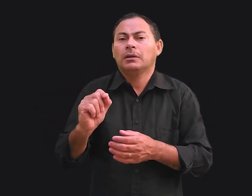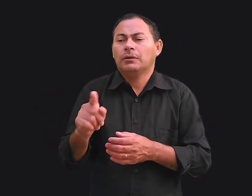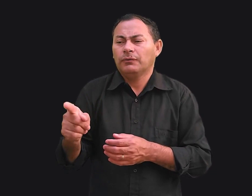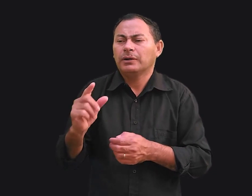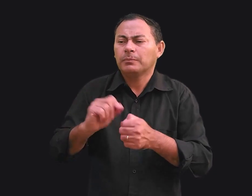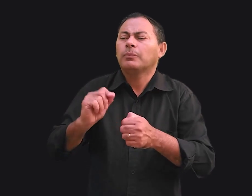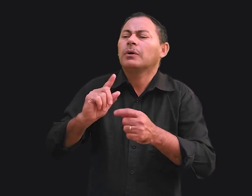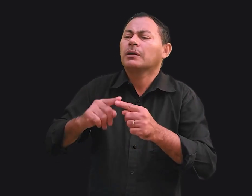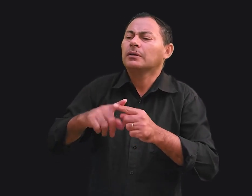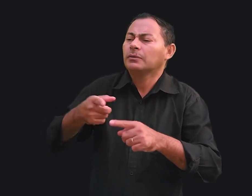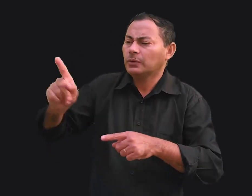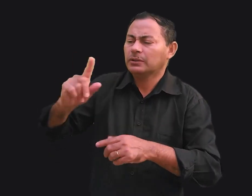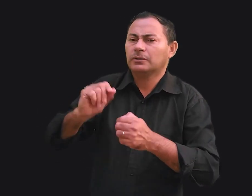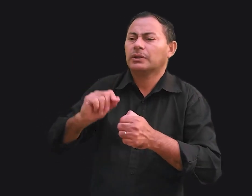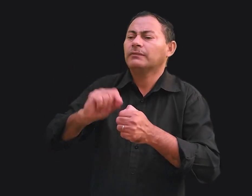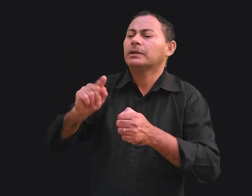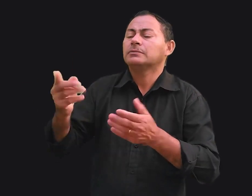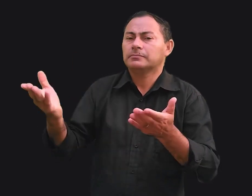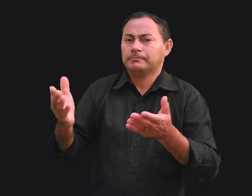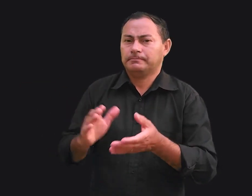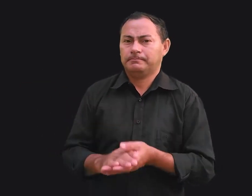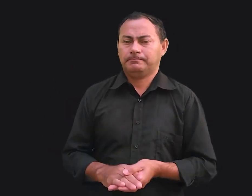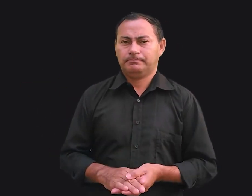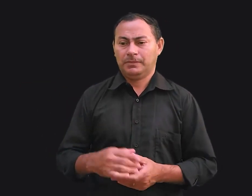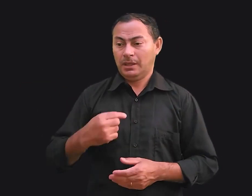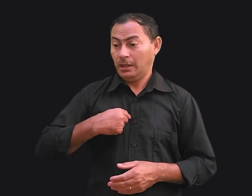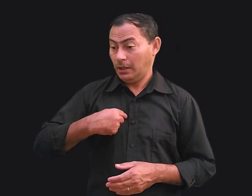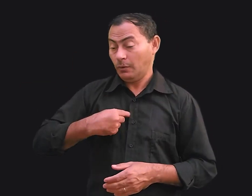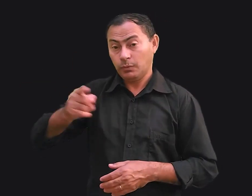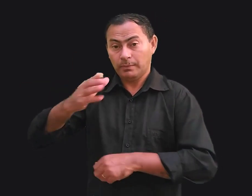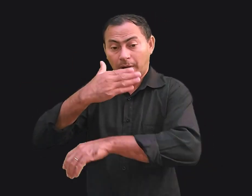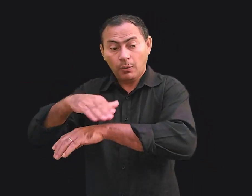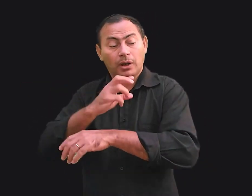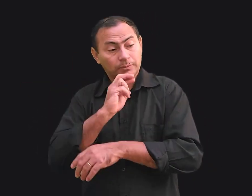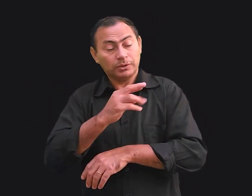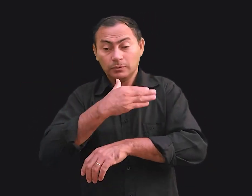é que você foi fazer, hein? O que você fez? Eu fui para a rua, ele diz.